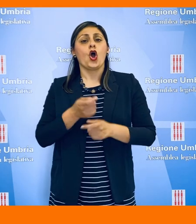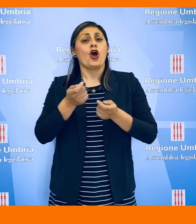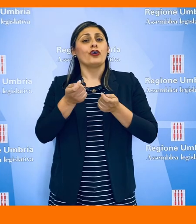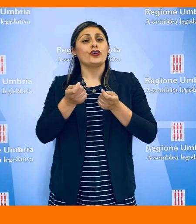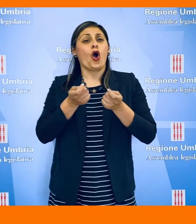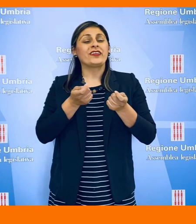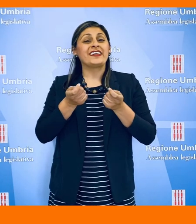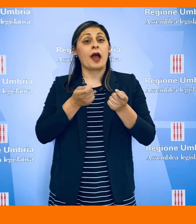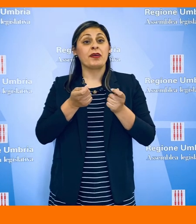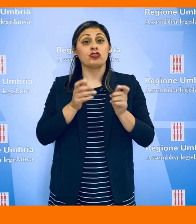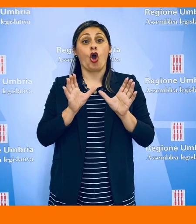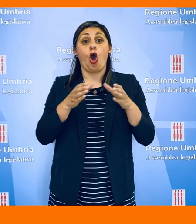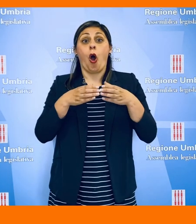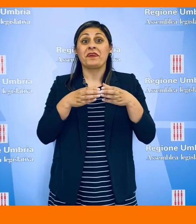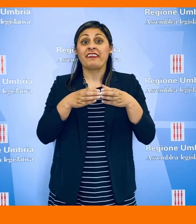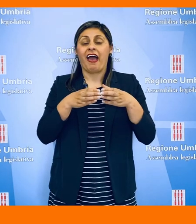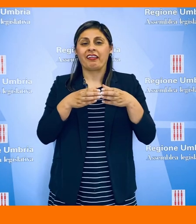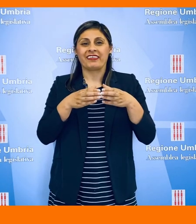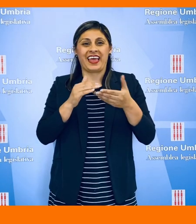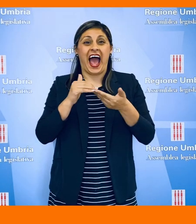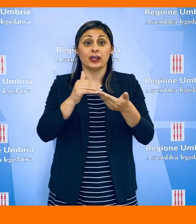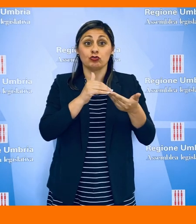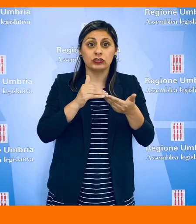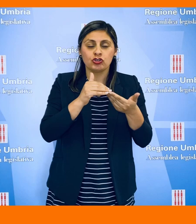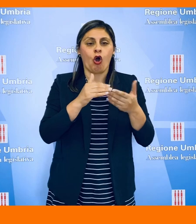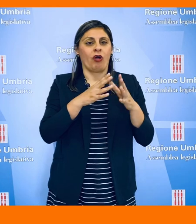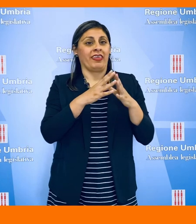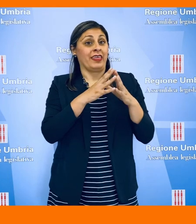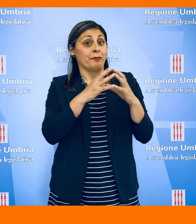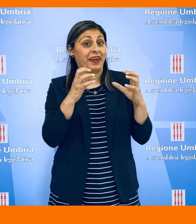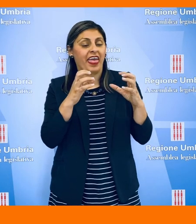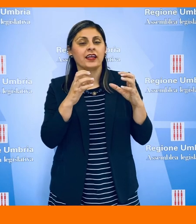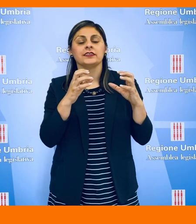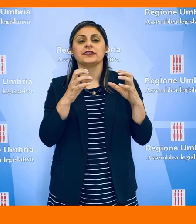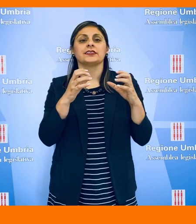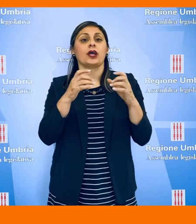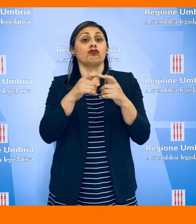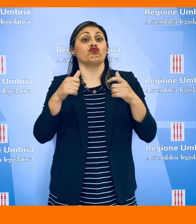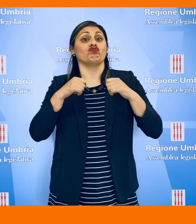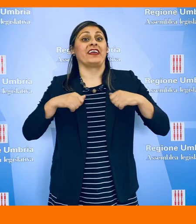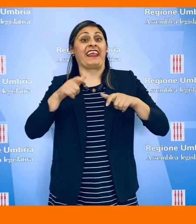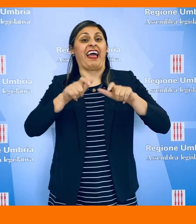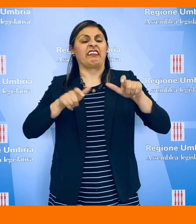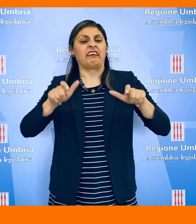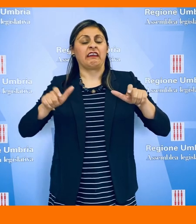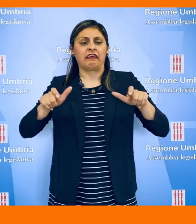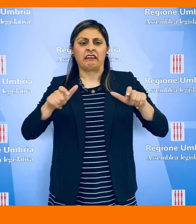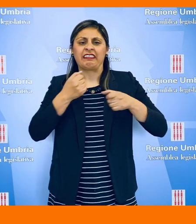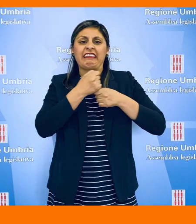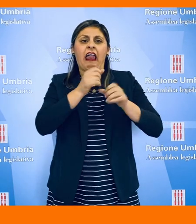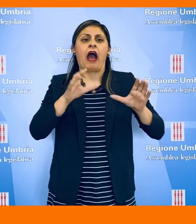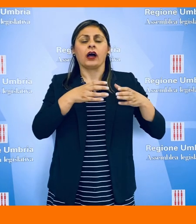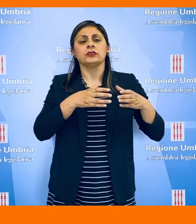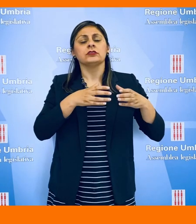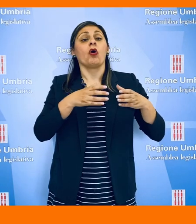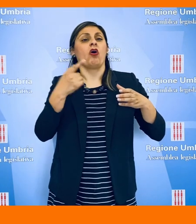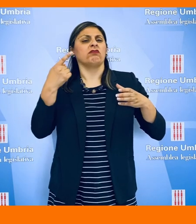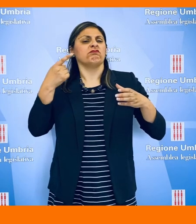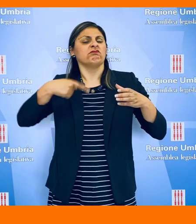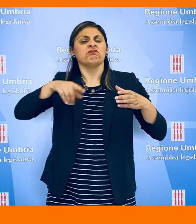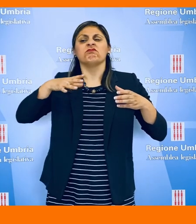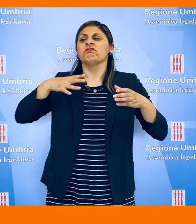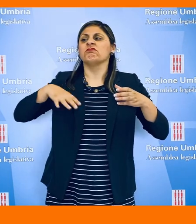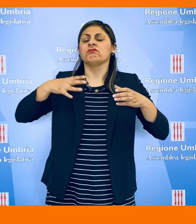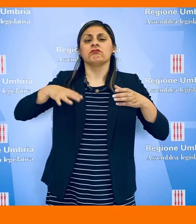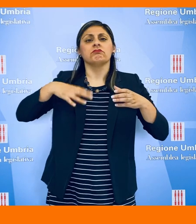Una delegazione del coordinamento dei comitati, delle associazioni, delle imprese e dei cittadini